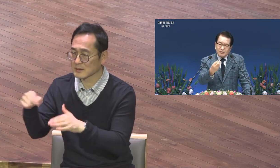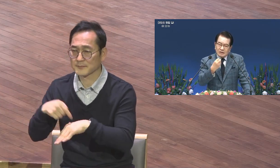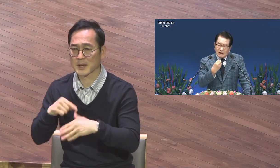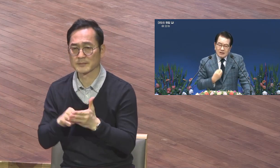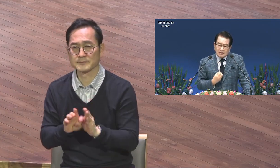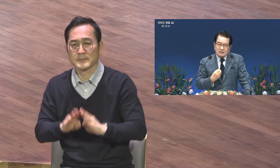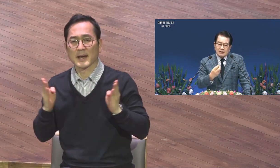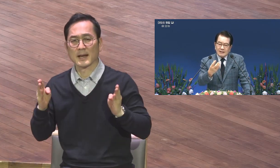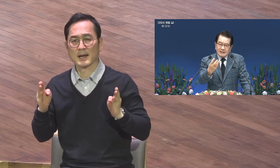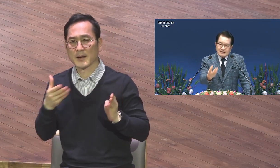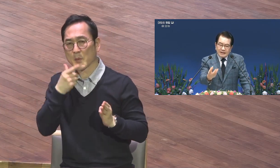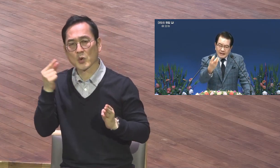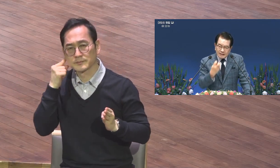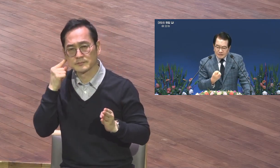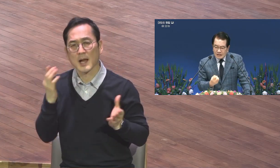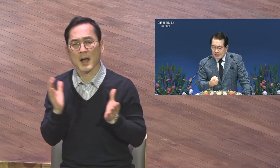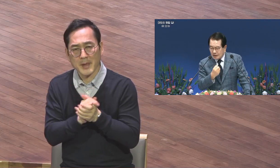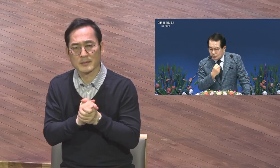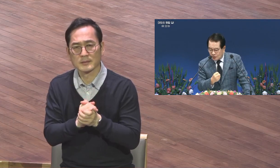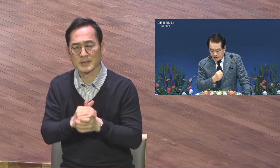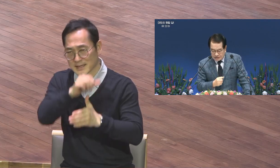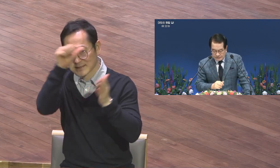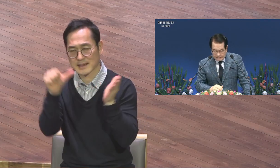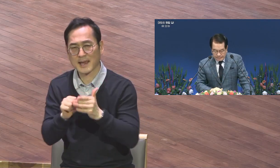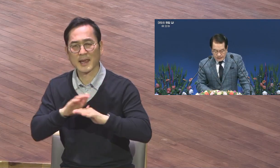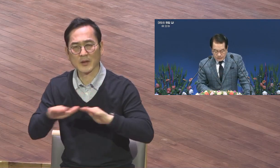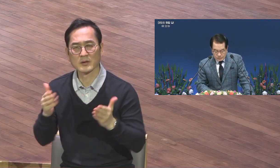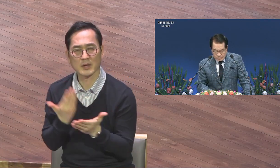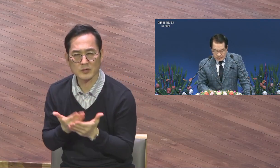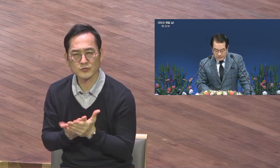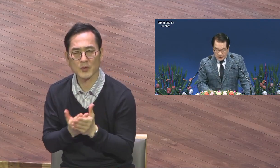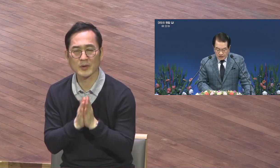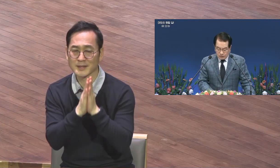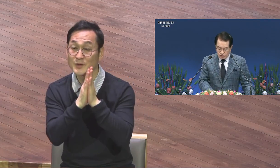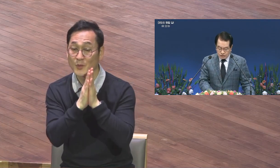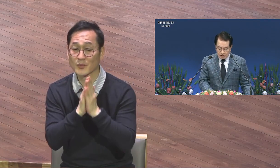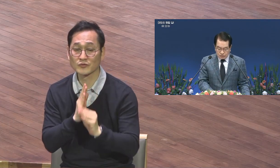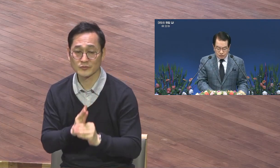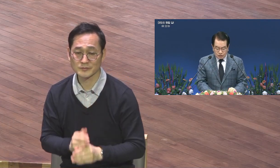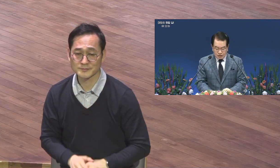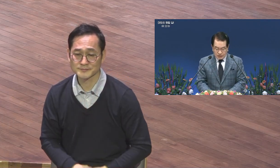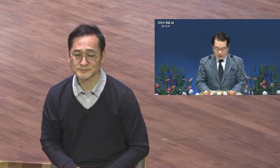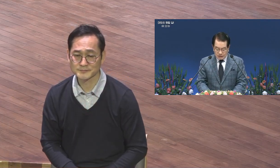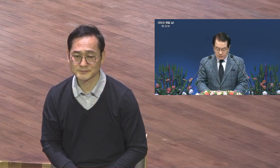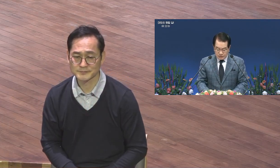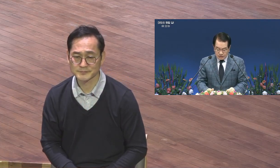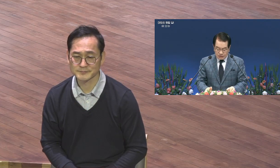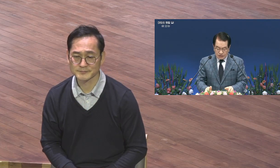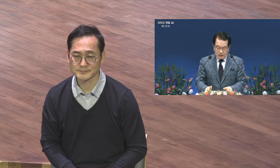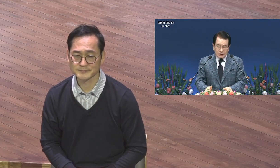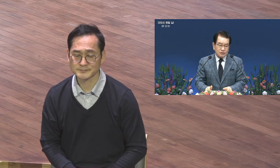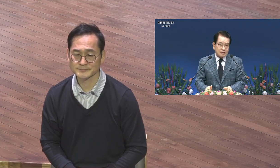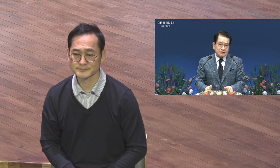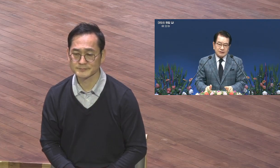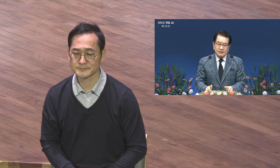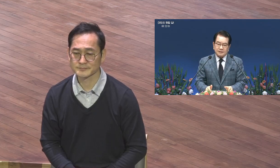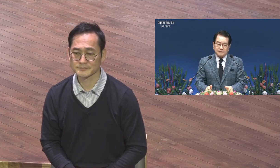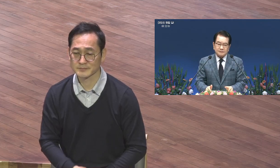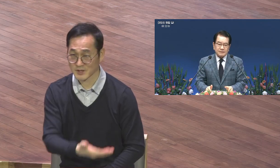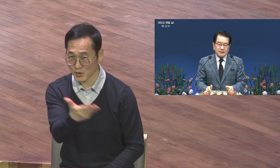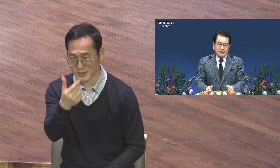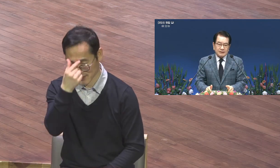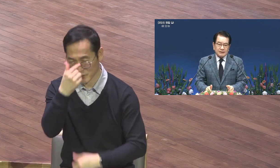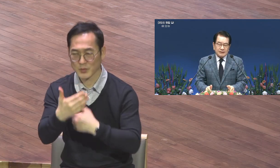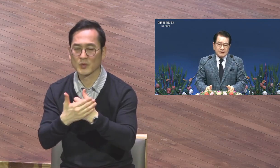이 복음이 들려져서 인생 해답을 찾게 하여 주옵소서. 세밀하게 구체적으로 그렇게 여러분이 기도하셔야